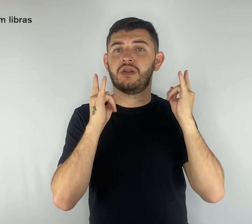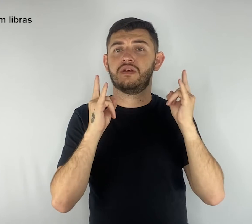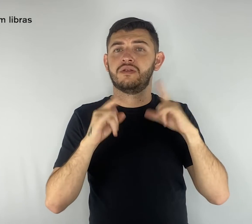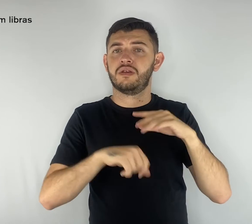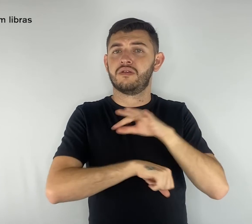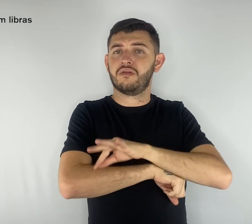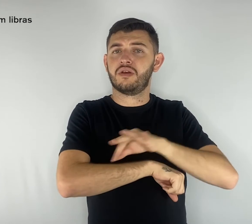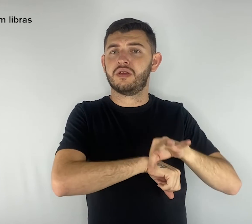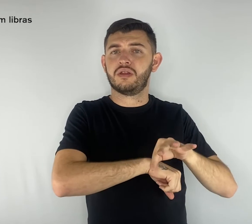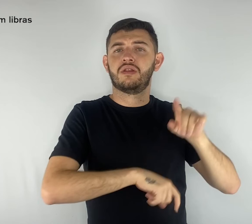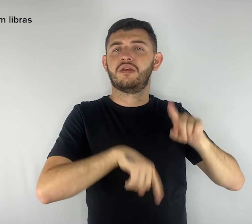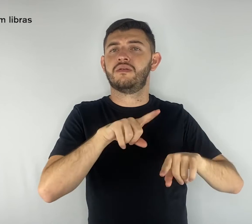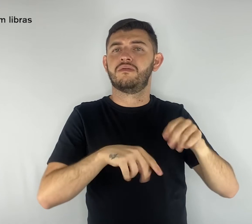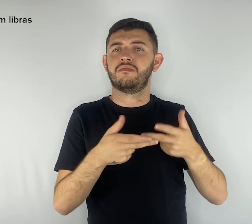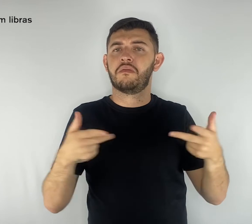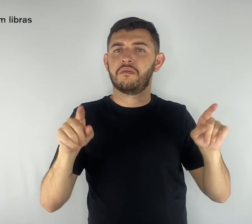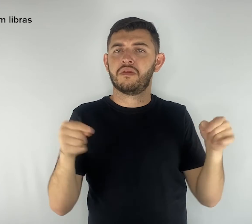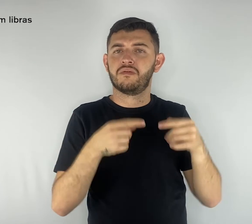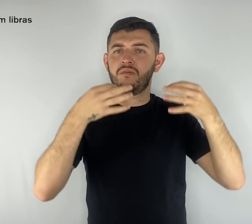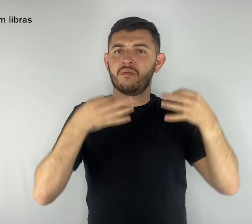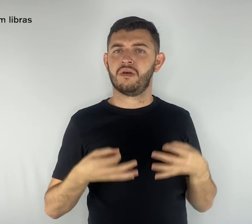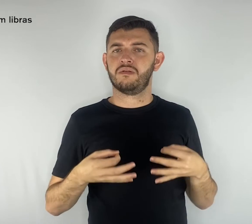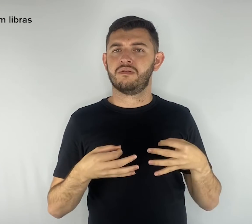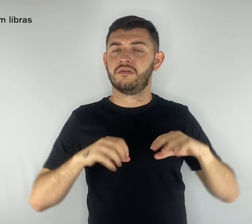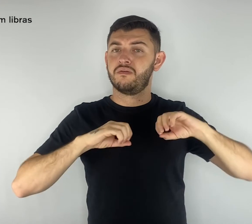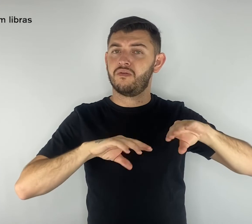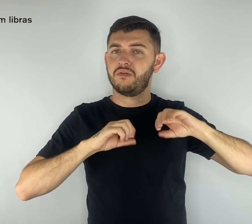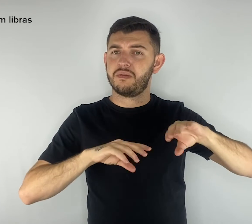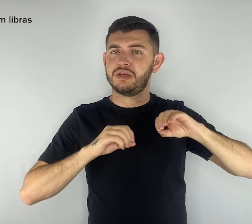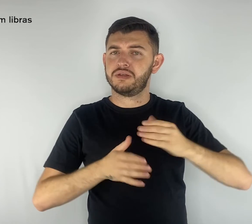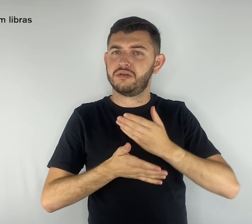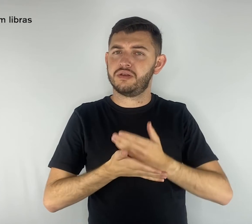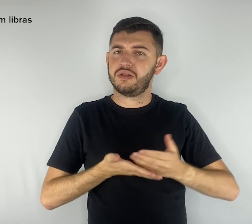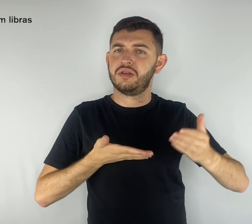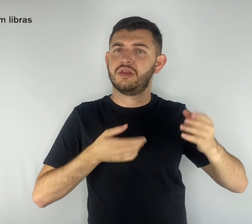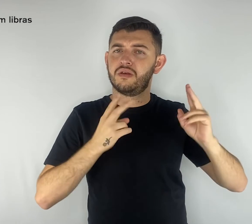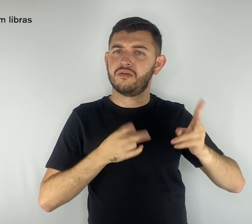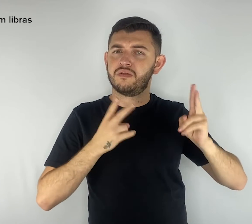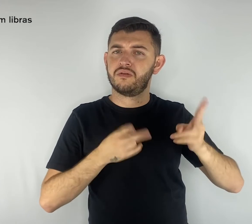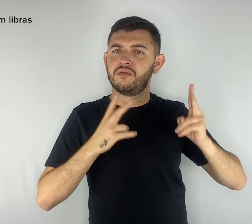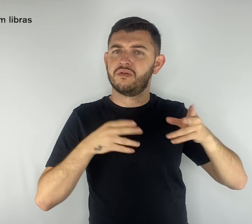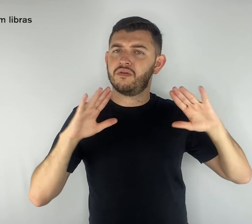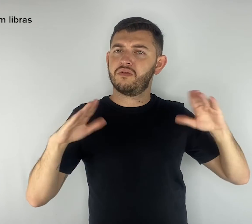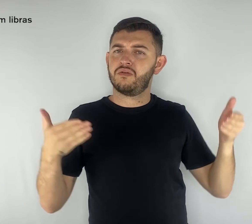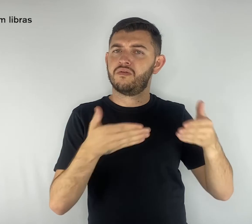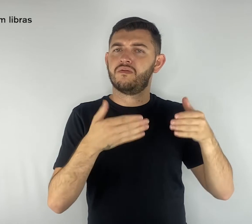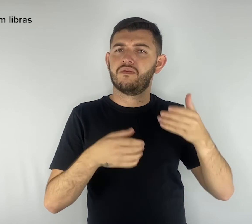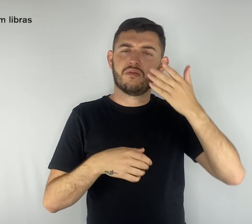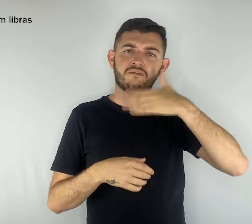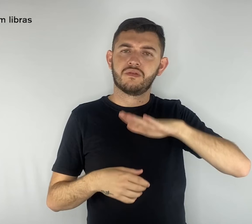com arquitetura e equipamentos adequados, formação inicial e continuada voltada para a